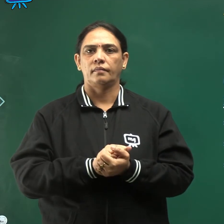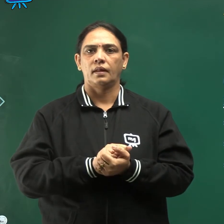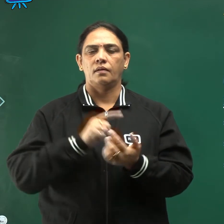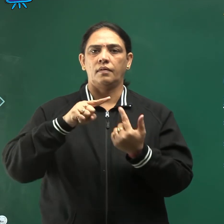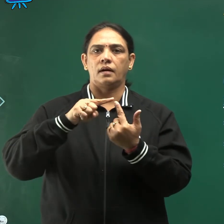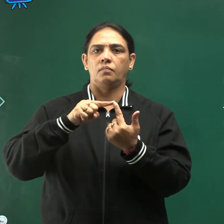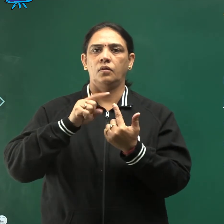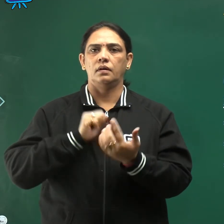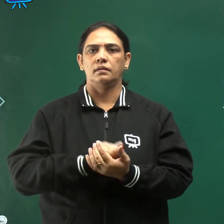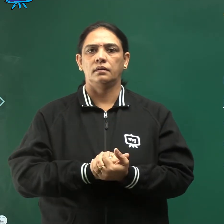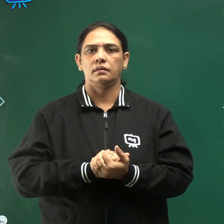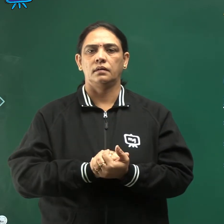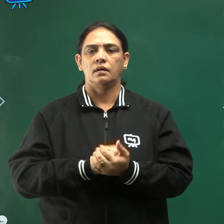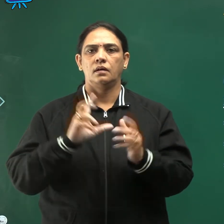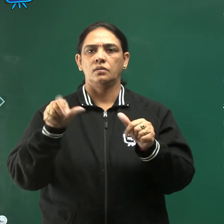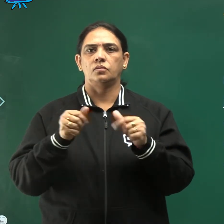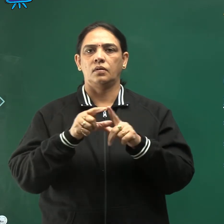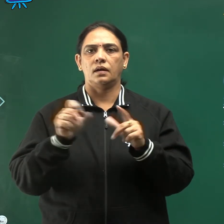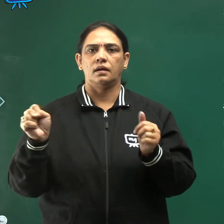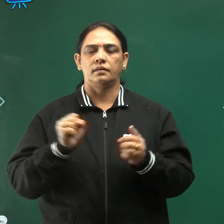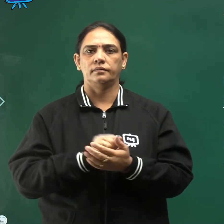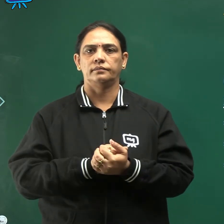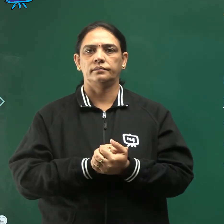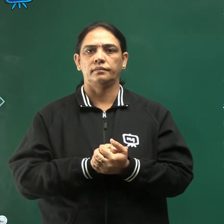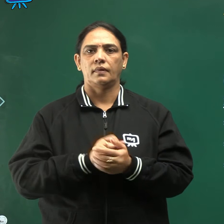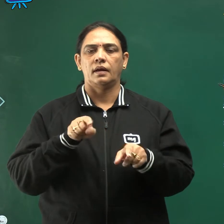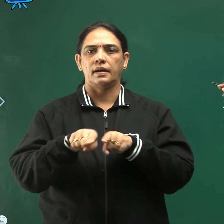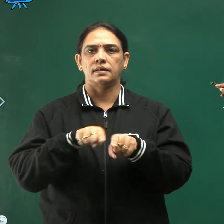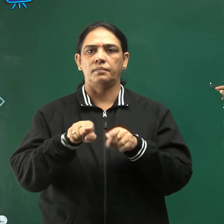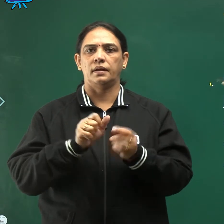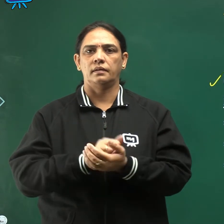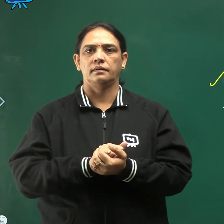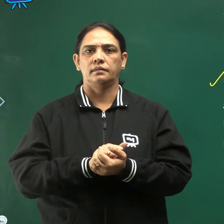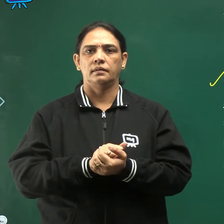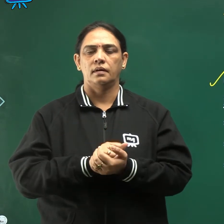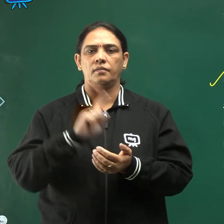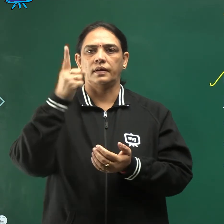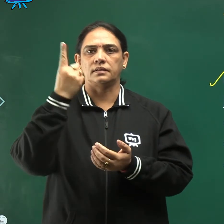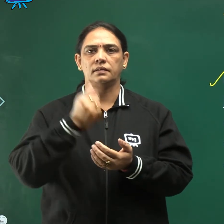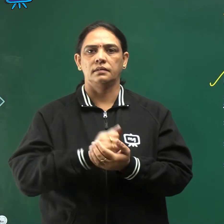वर्गमूल ज्ञात करना। उदाहरण पहला